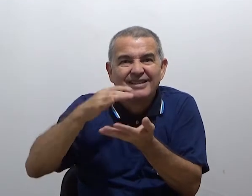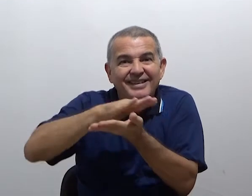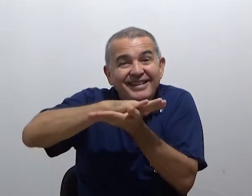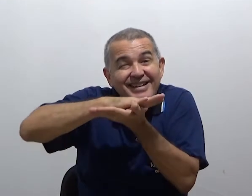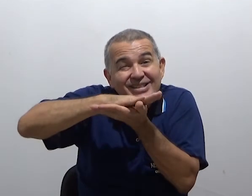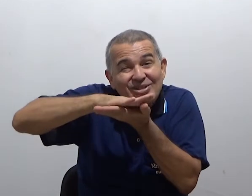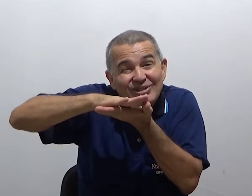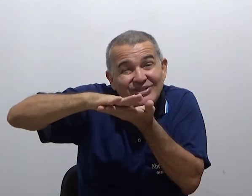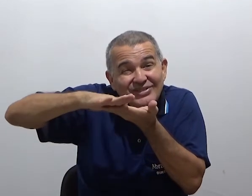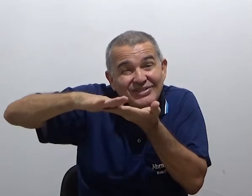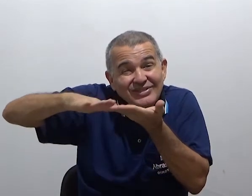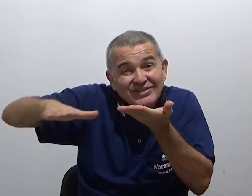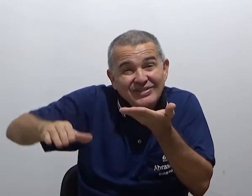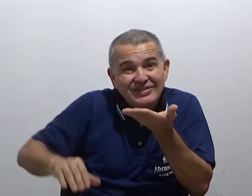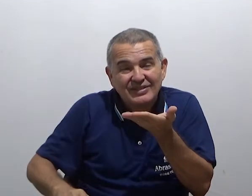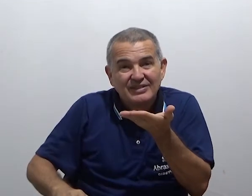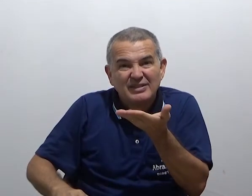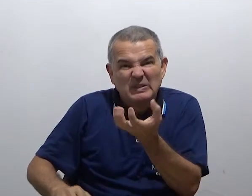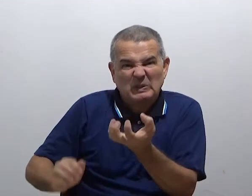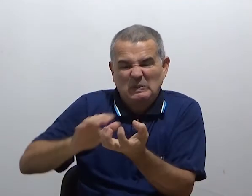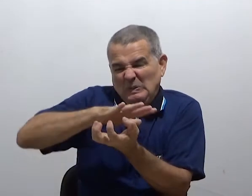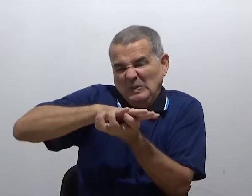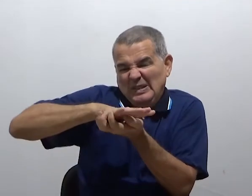cara, lisa,